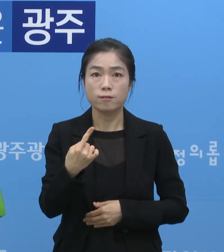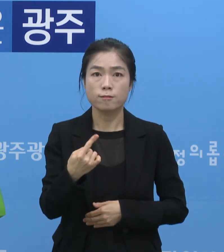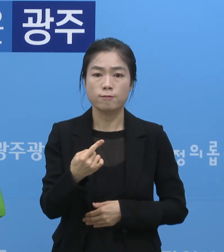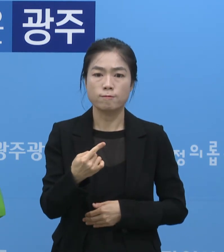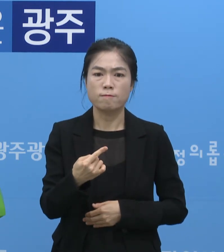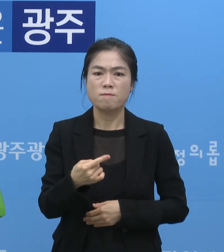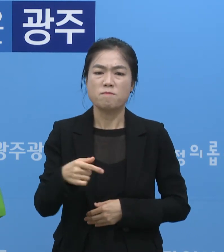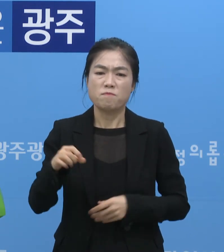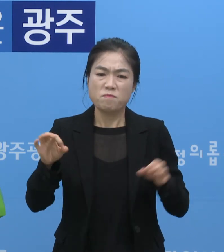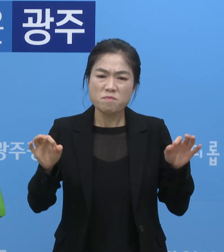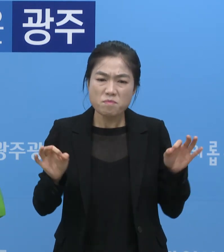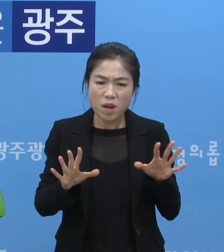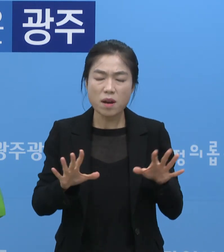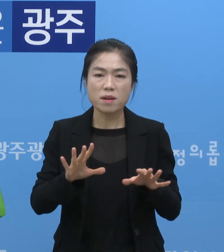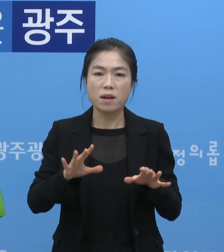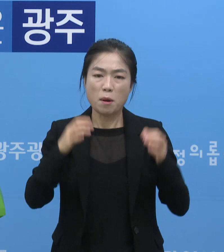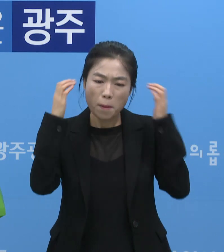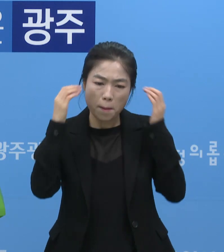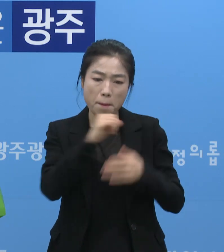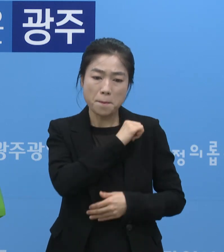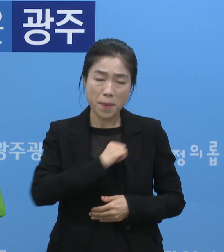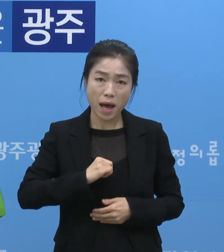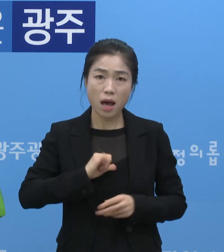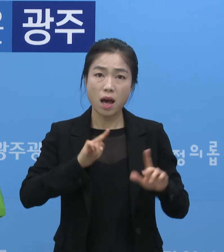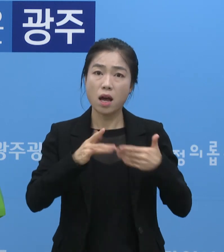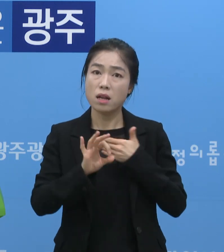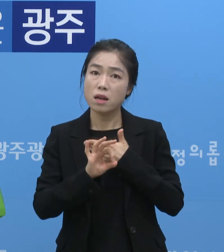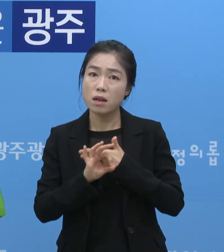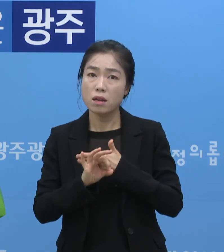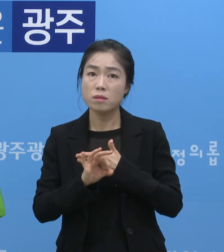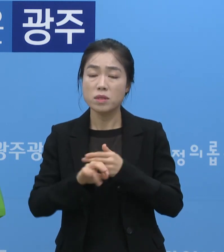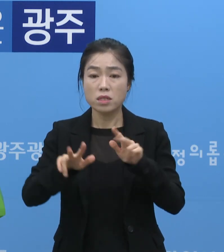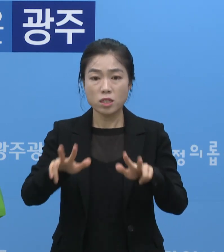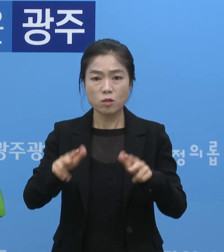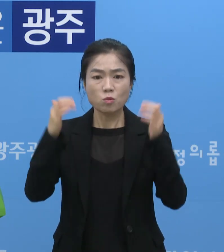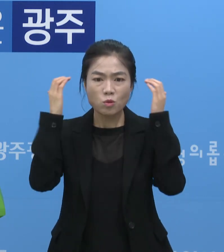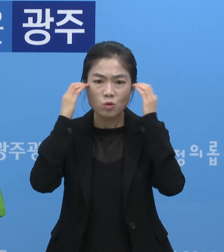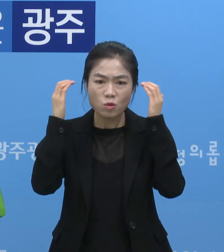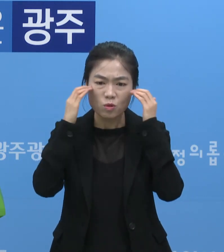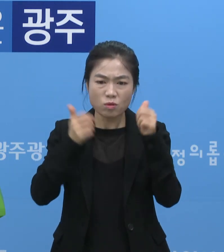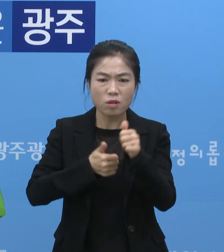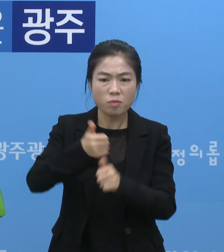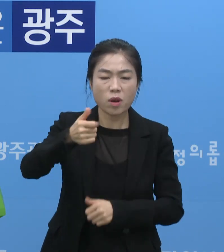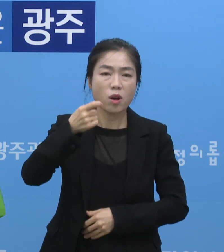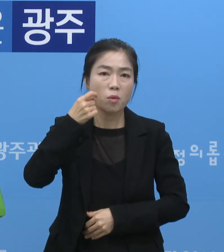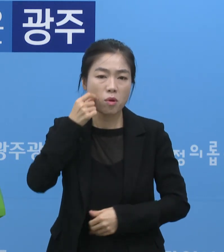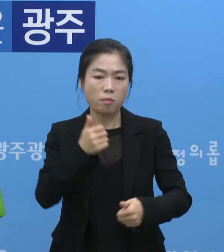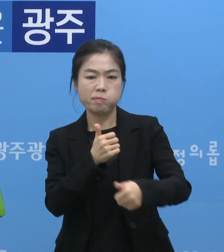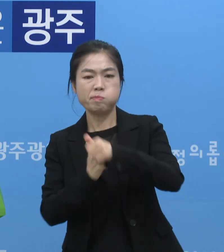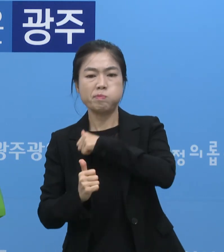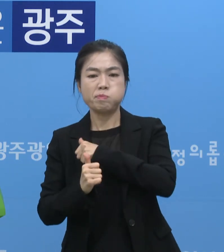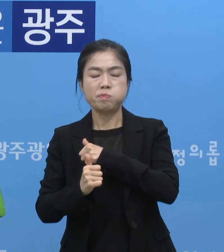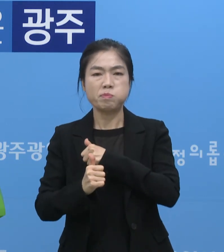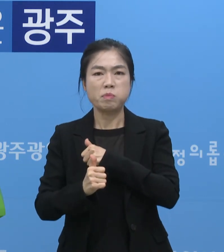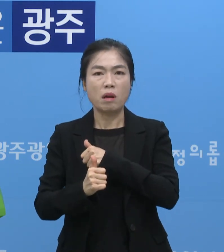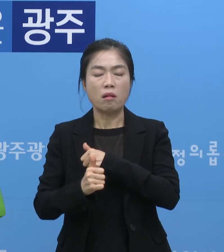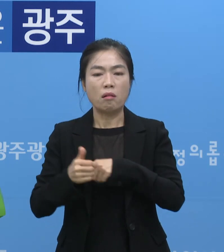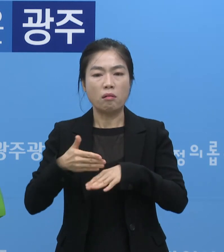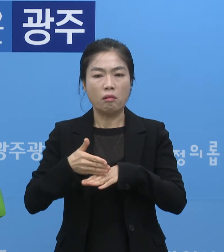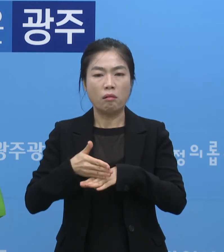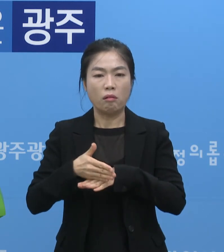굵고 짧게 고통을 감수할 것인지, 아니면 지금의 고통을 이겨내지 못하고 느슨하게